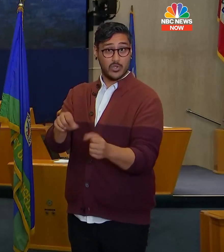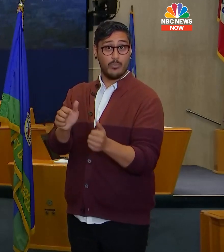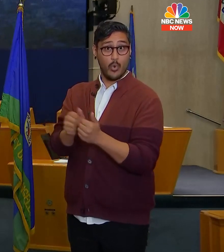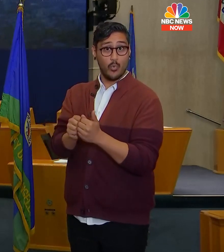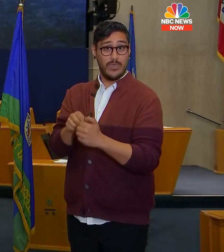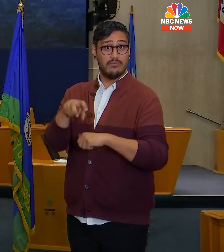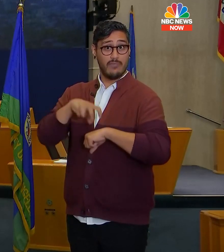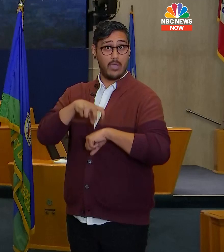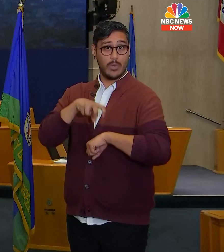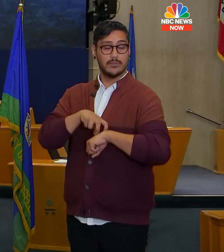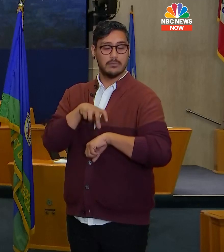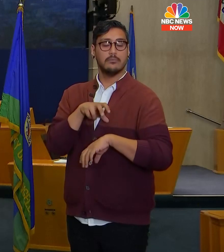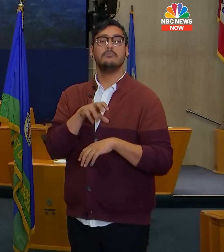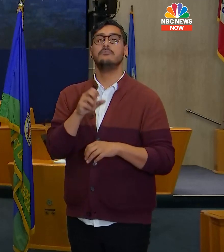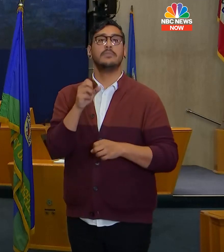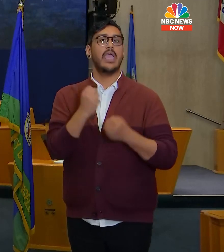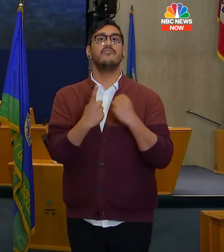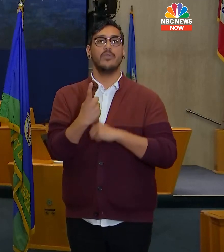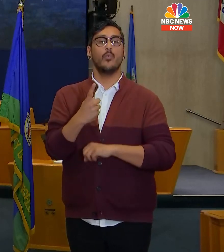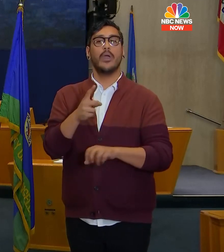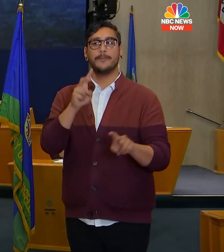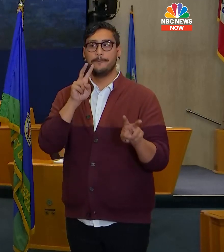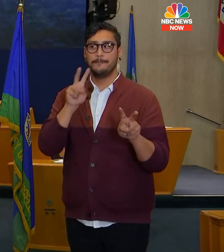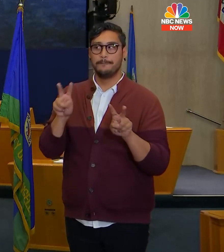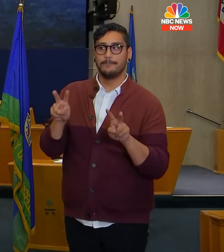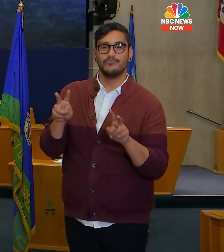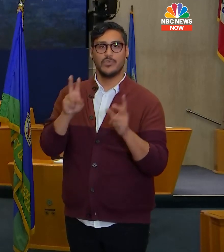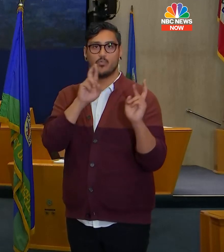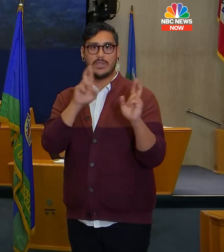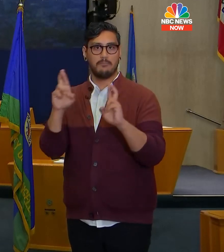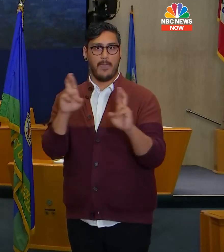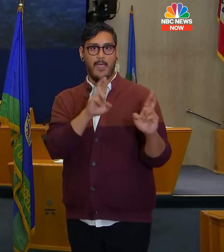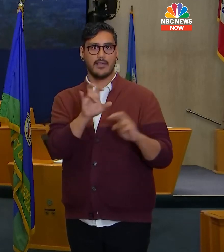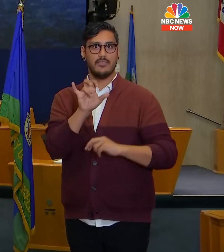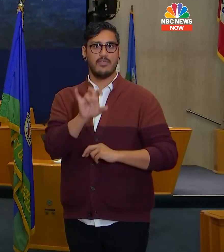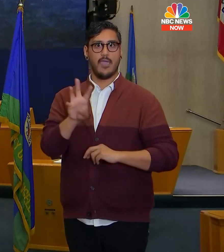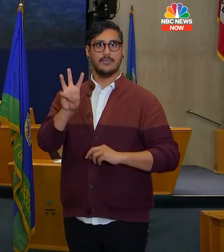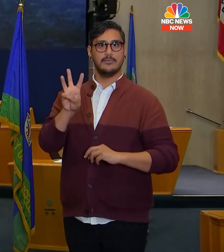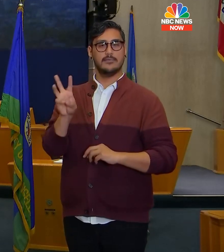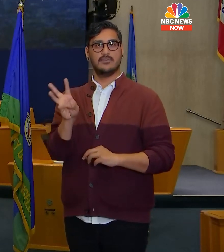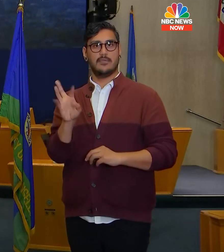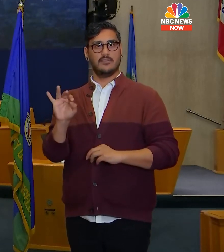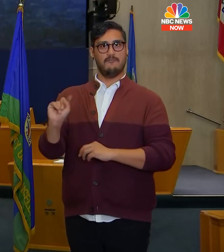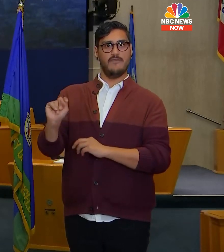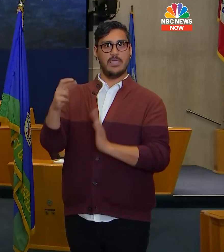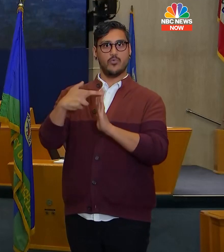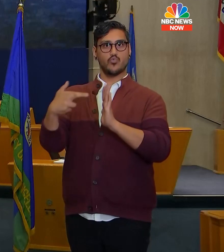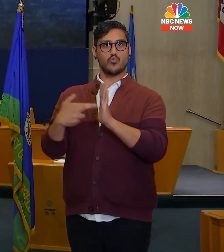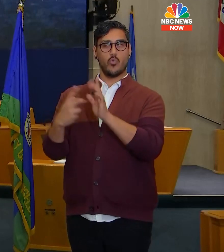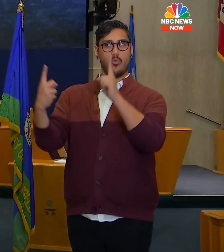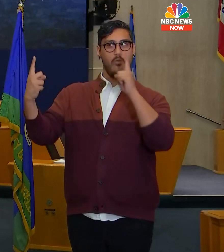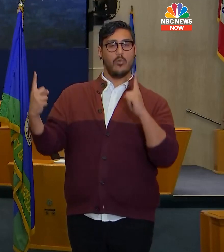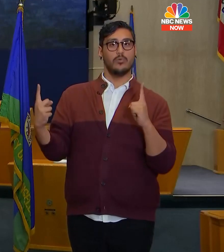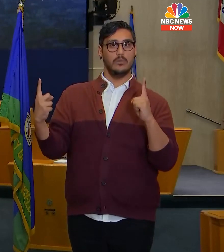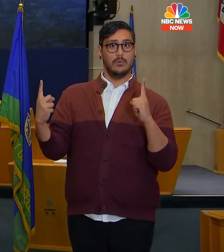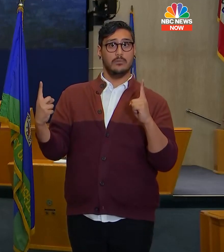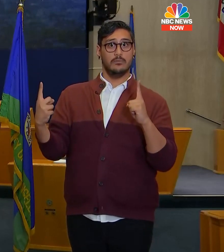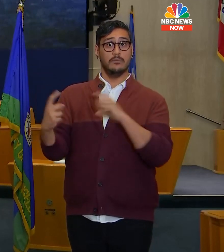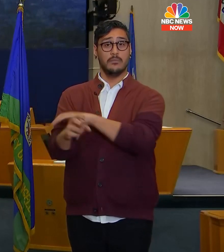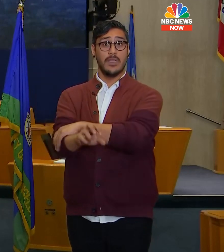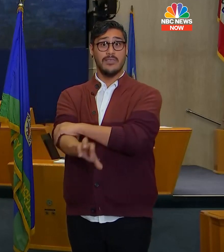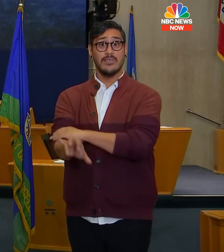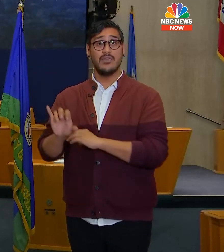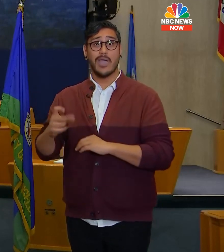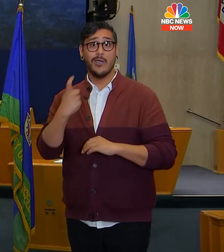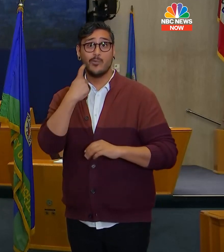cuarentena propia y todos están observando esa distancia social del mínimo de 6 pies. Y la orden que se dio